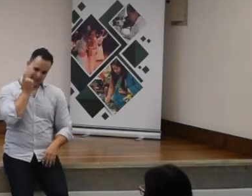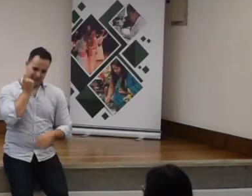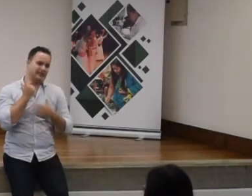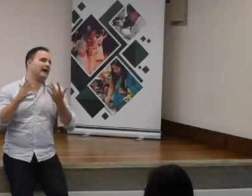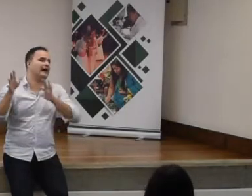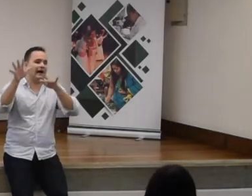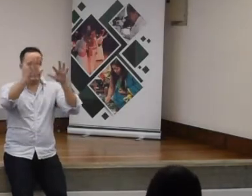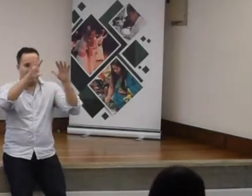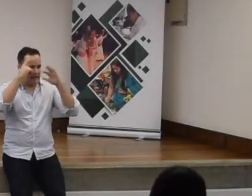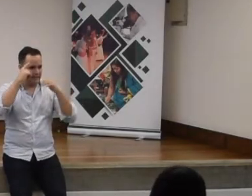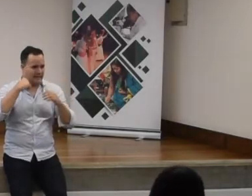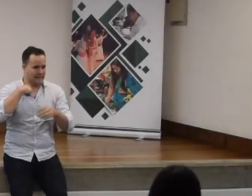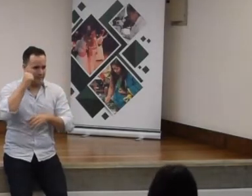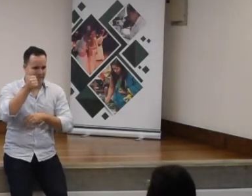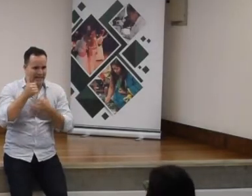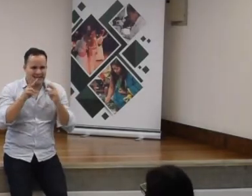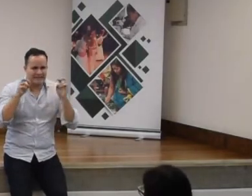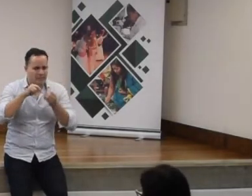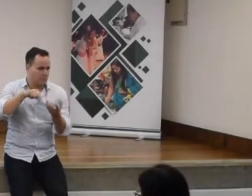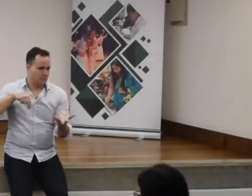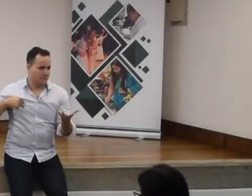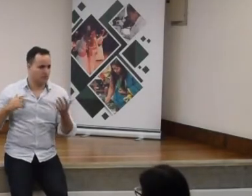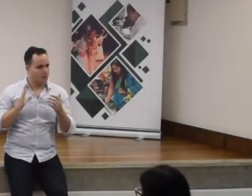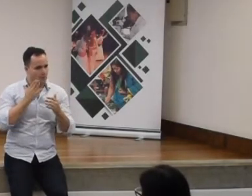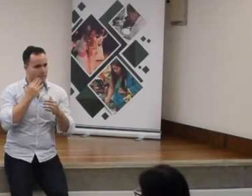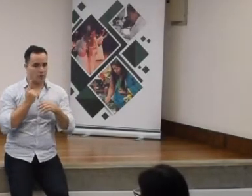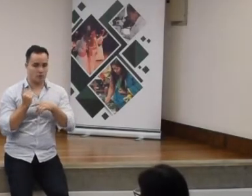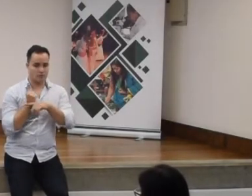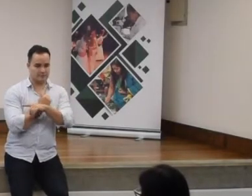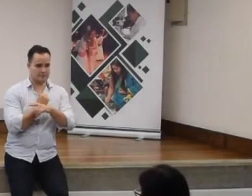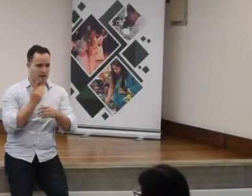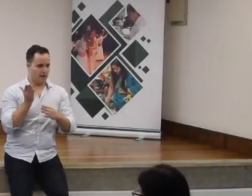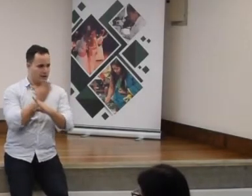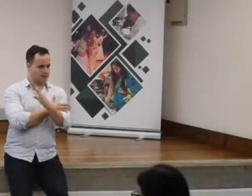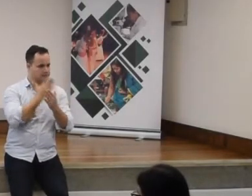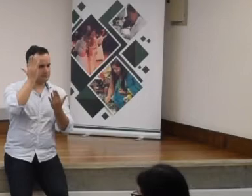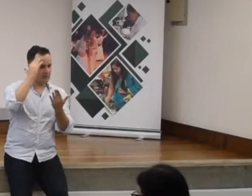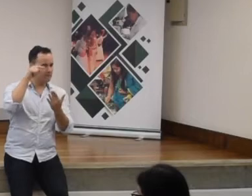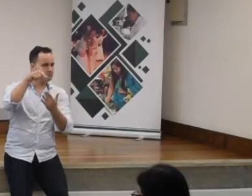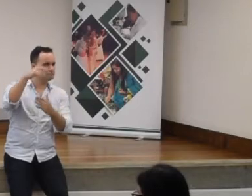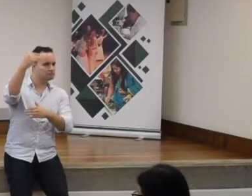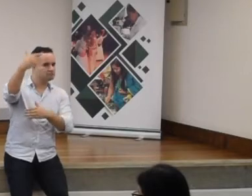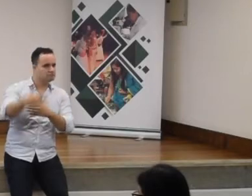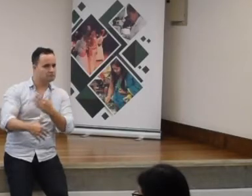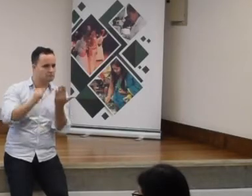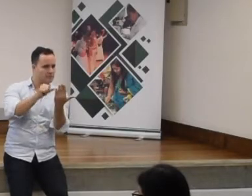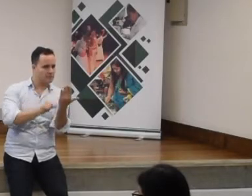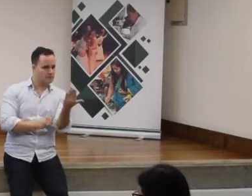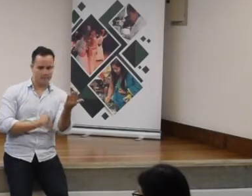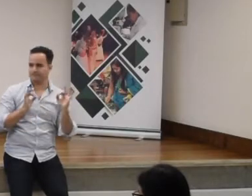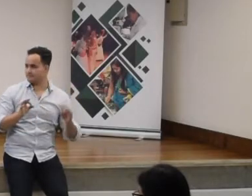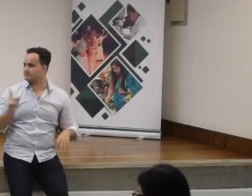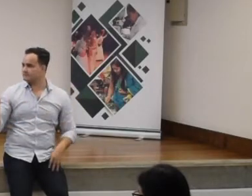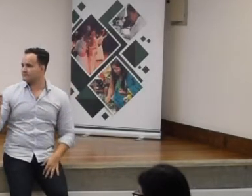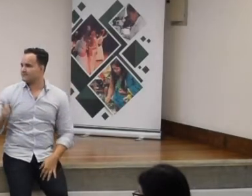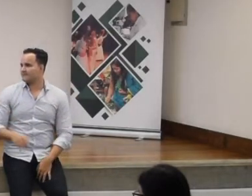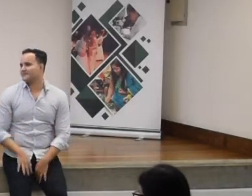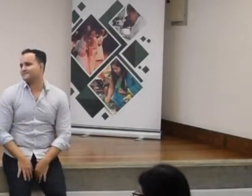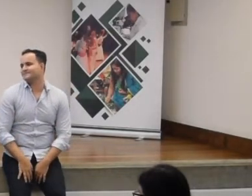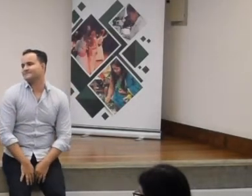porque uno tiene pues varias agendas también compromisos. También que dormir. Lo que pasa es que igual esta reunión es